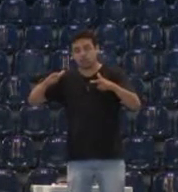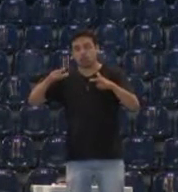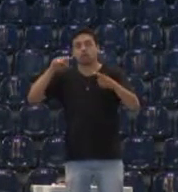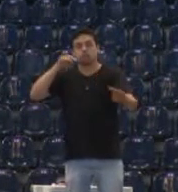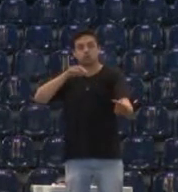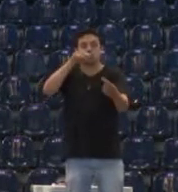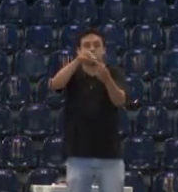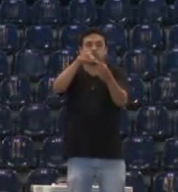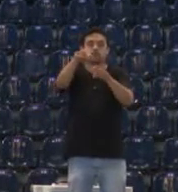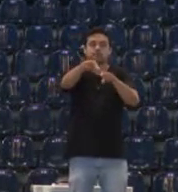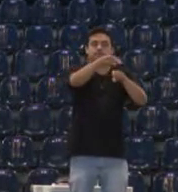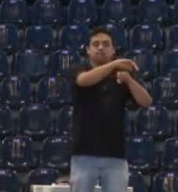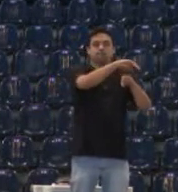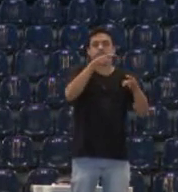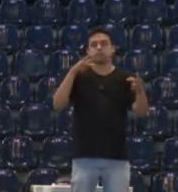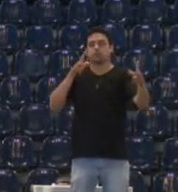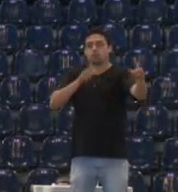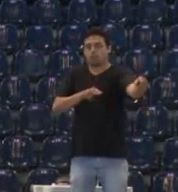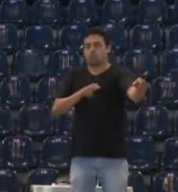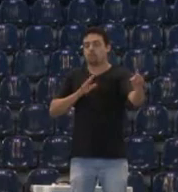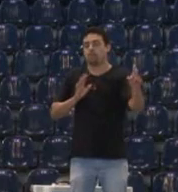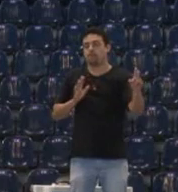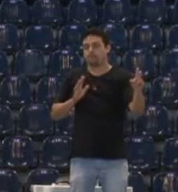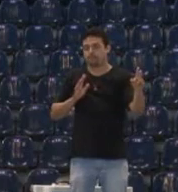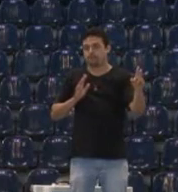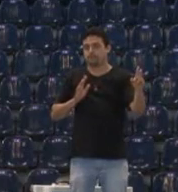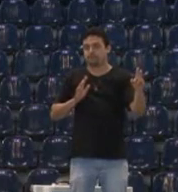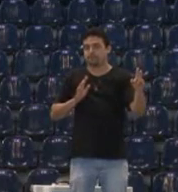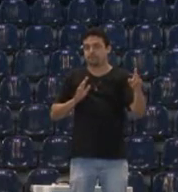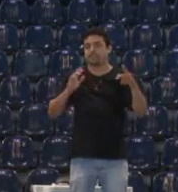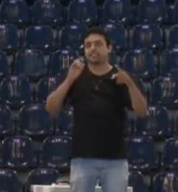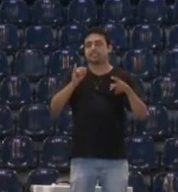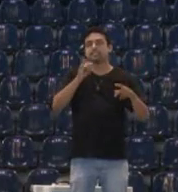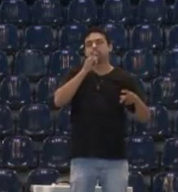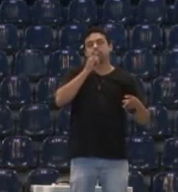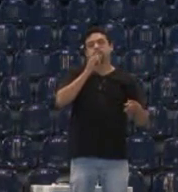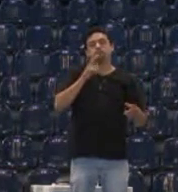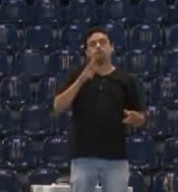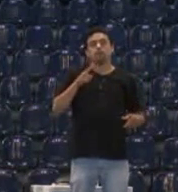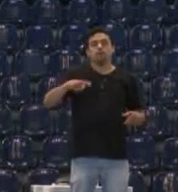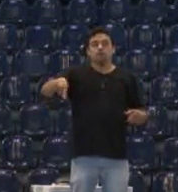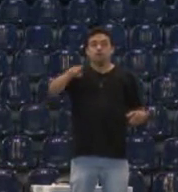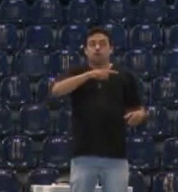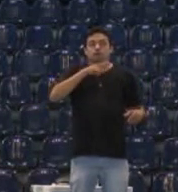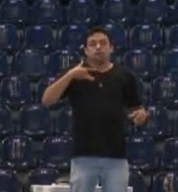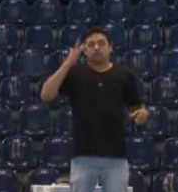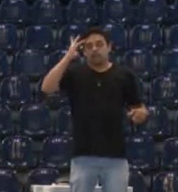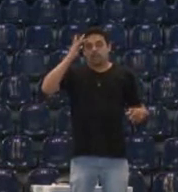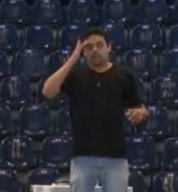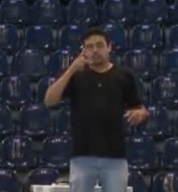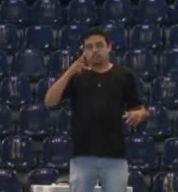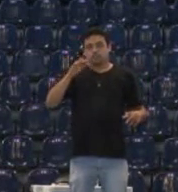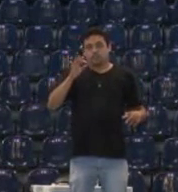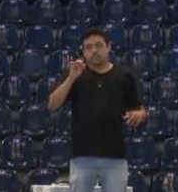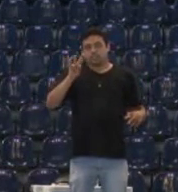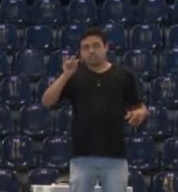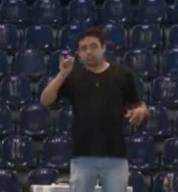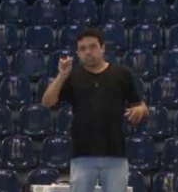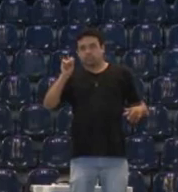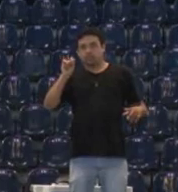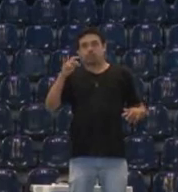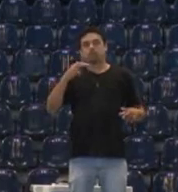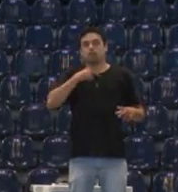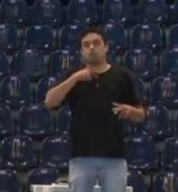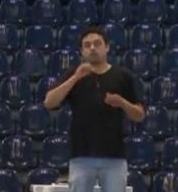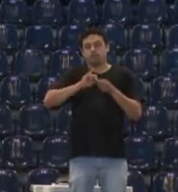linguagem do homem do sertão se você acha que patativa não podia fazer